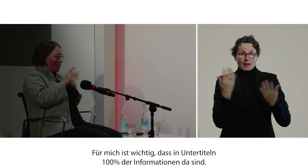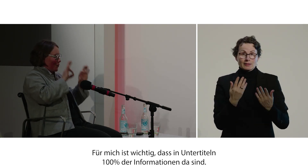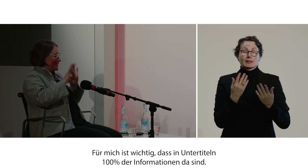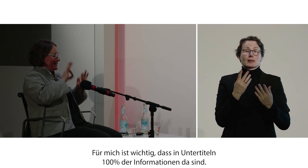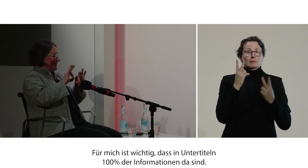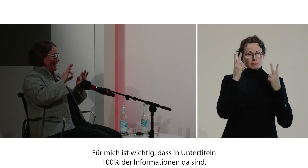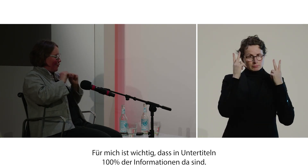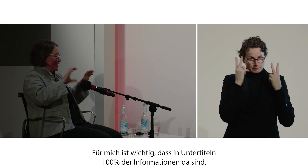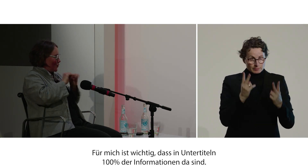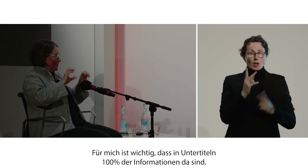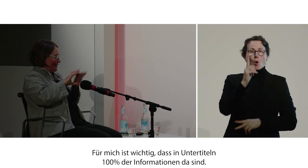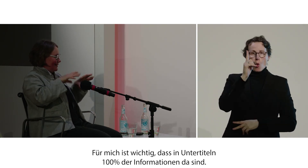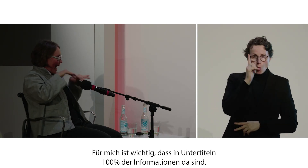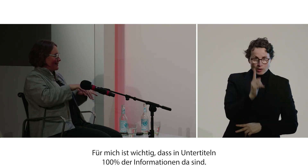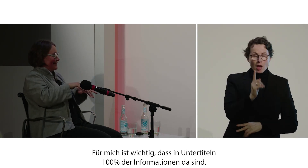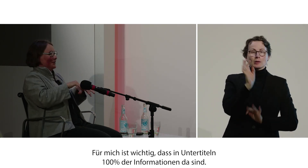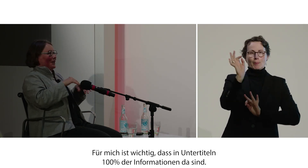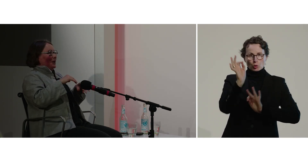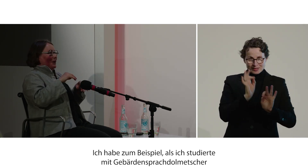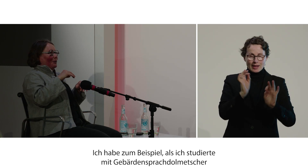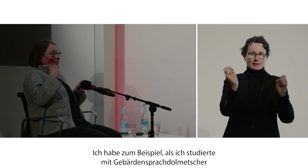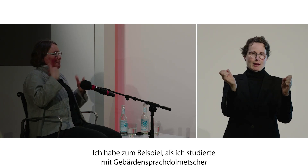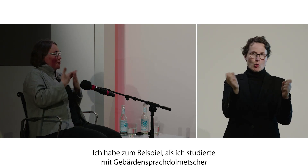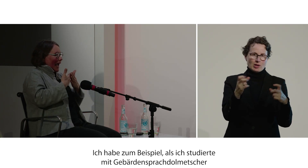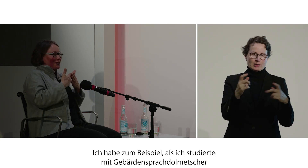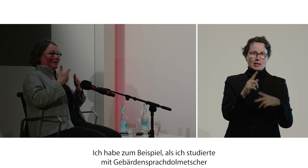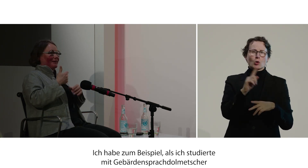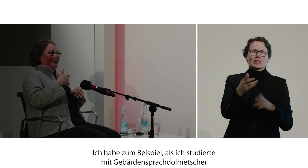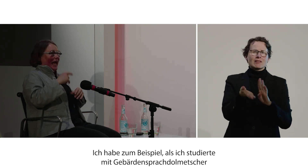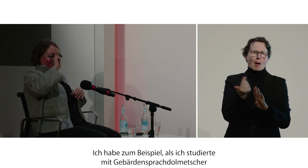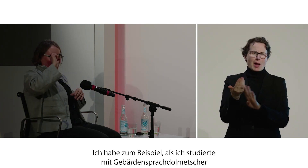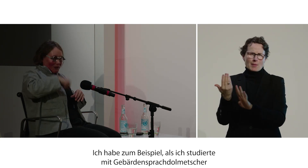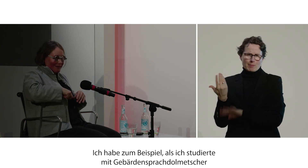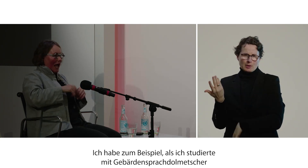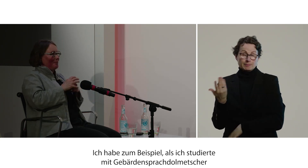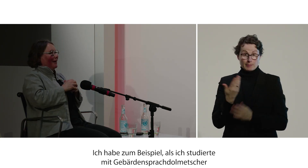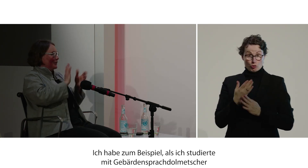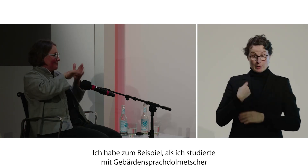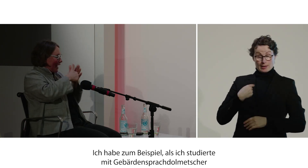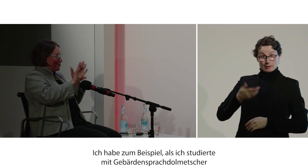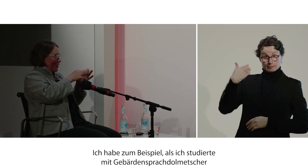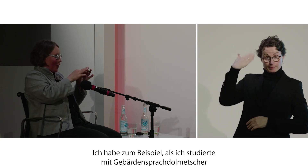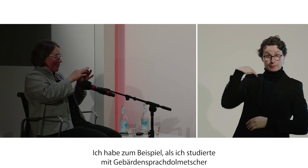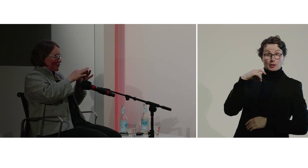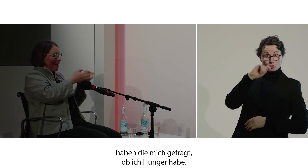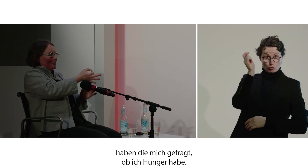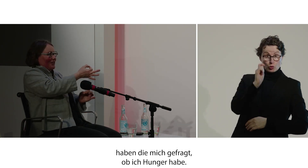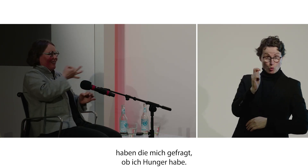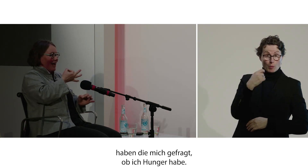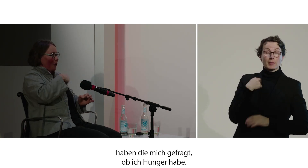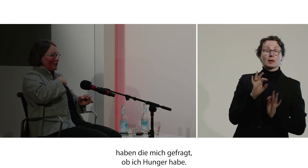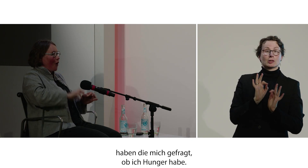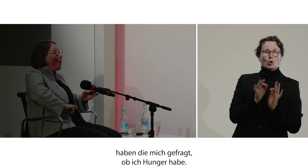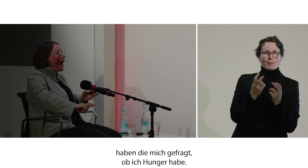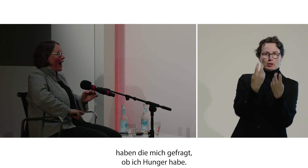die komplette, hundertprozentige Informationen da sind. Und ich habe zum Beispiel, als ich studiert habe, mit Gebärdensprachdolmetscher, haben die